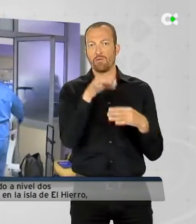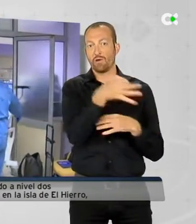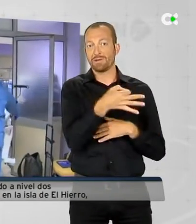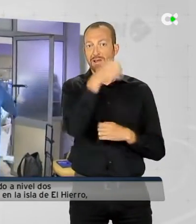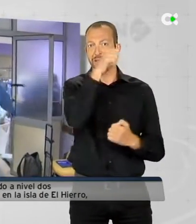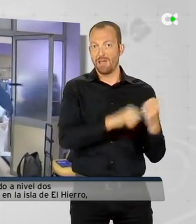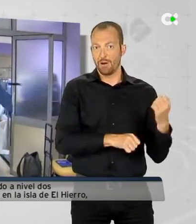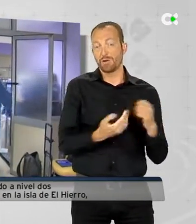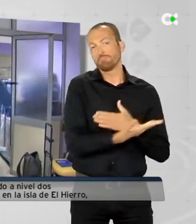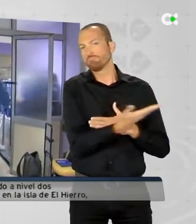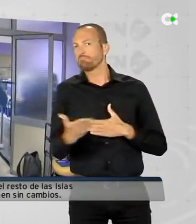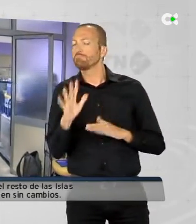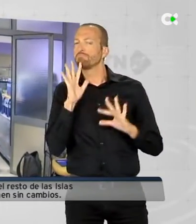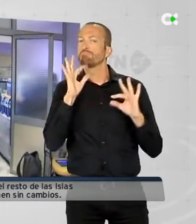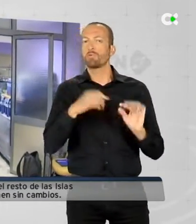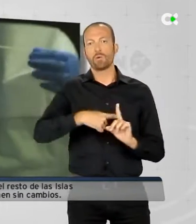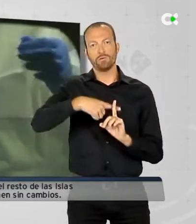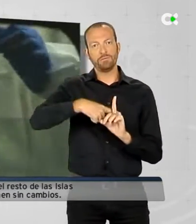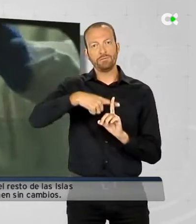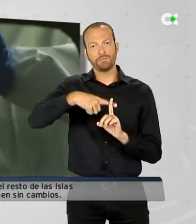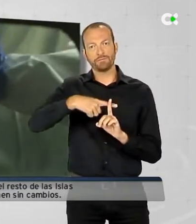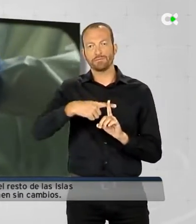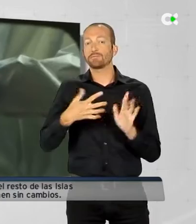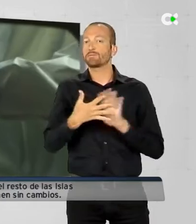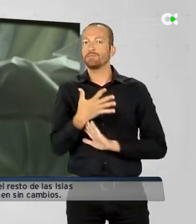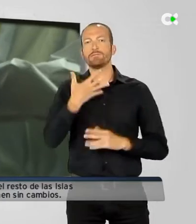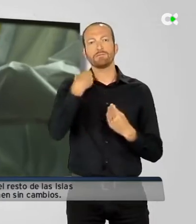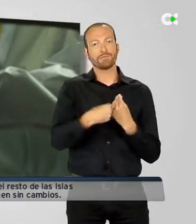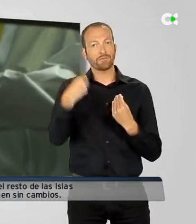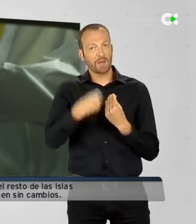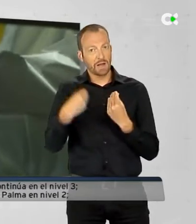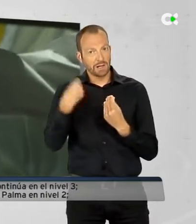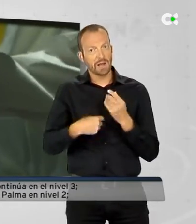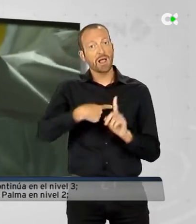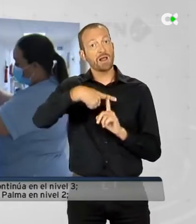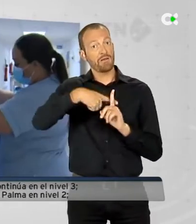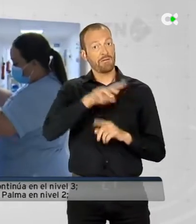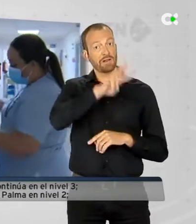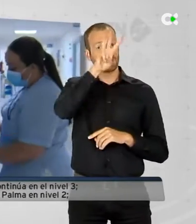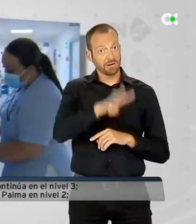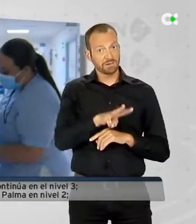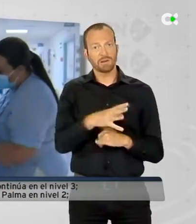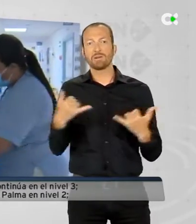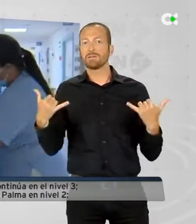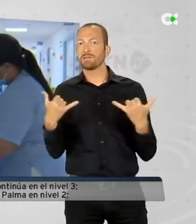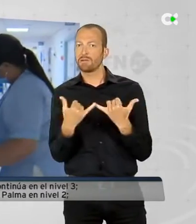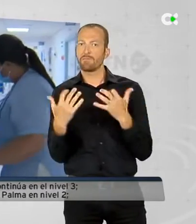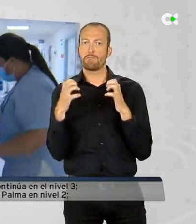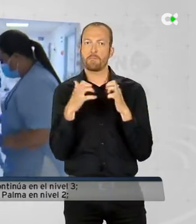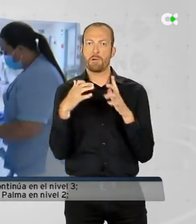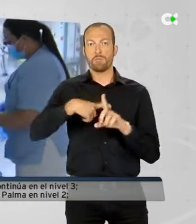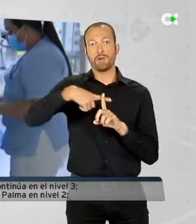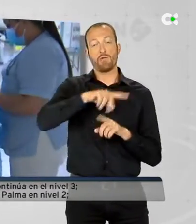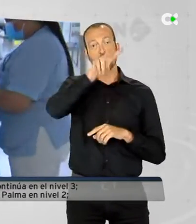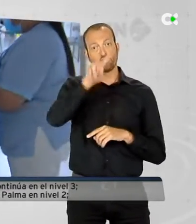isla de El Hierro, mientras que el resto de las islas se mantienen sin cambios. Gran Canaria continúa en el nivel 3, Tenerife y La